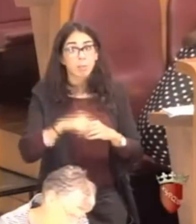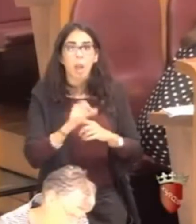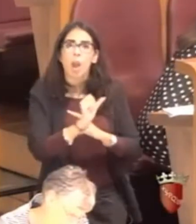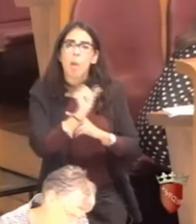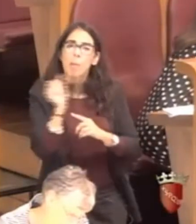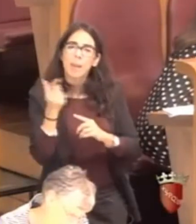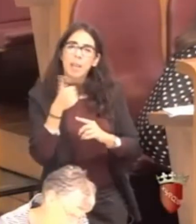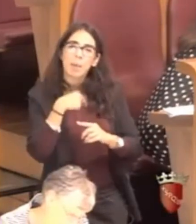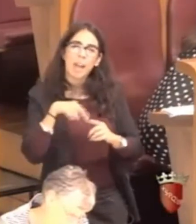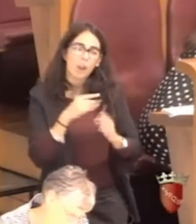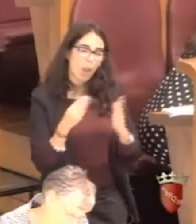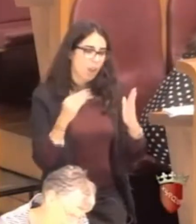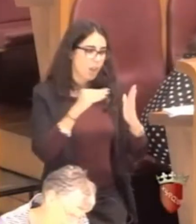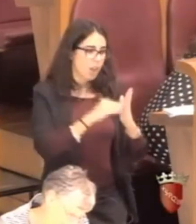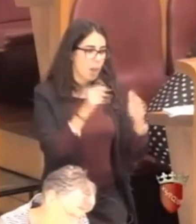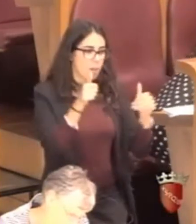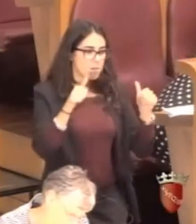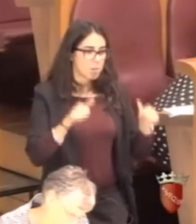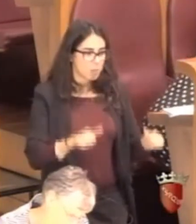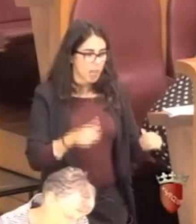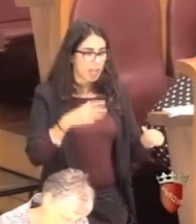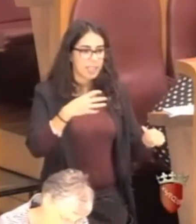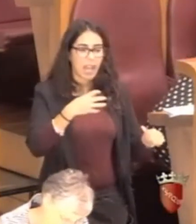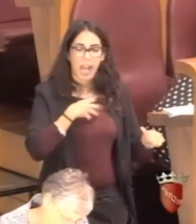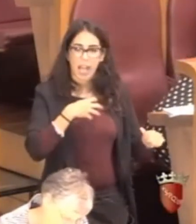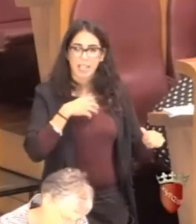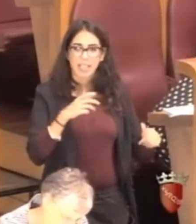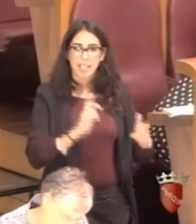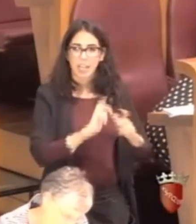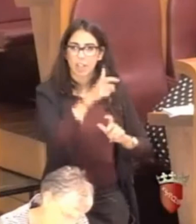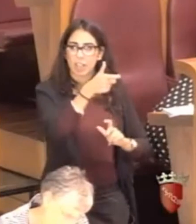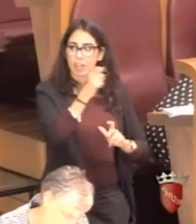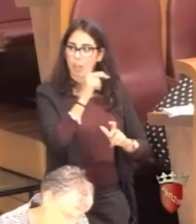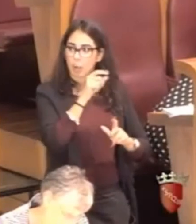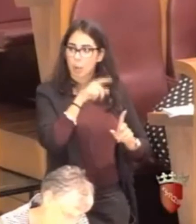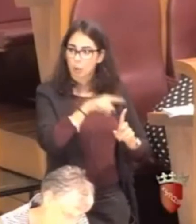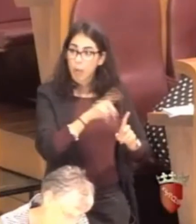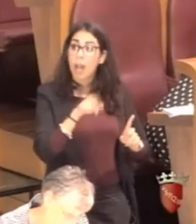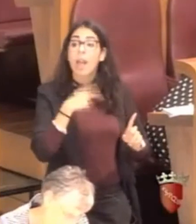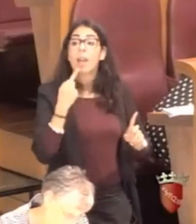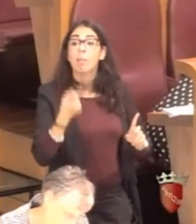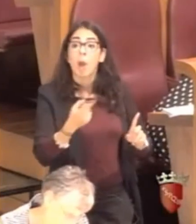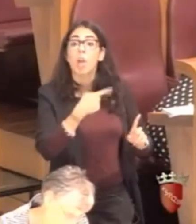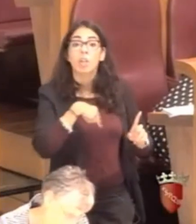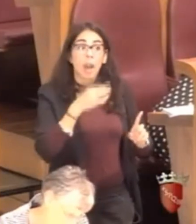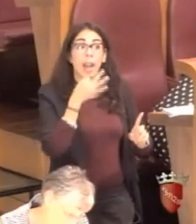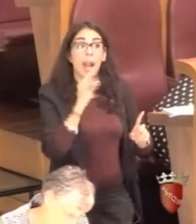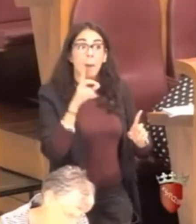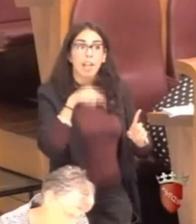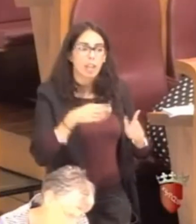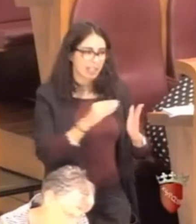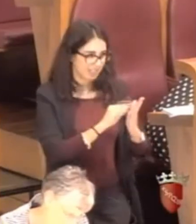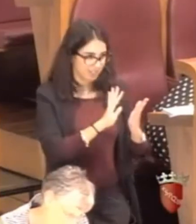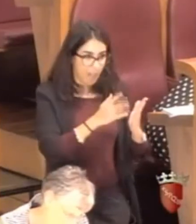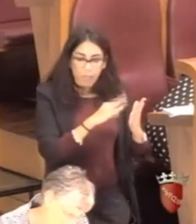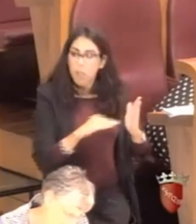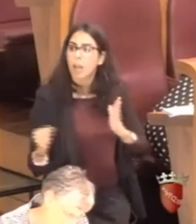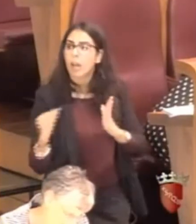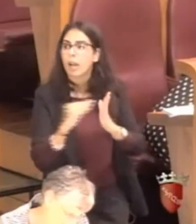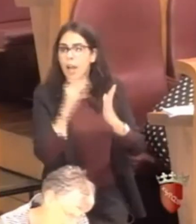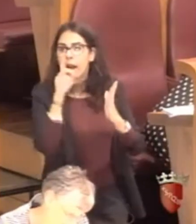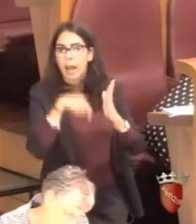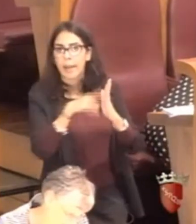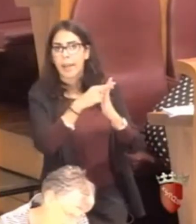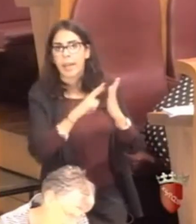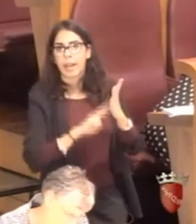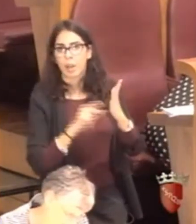bandi promossi dall'assessorato alla crescita culturale e poi siamo riusciti ad inserirlo e elaborarlo anche in